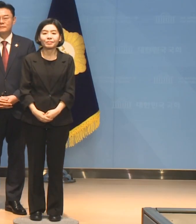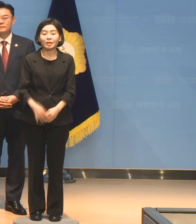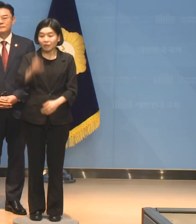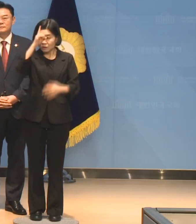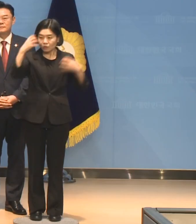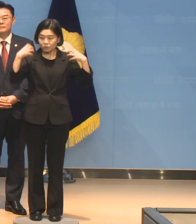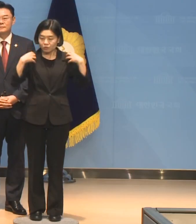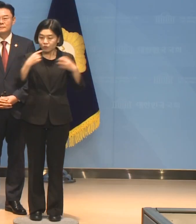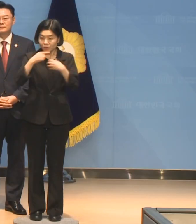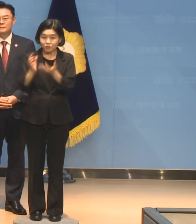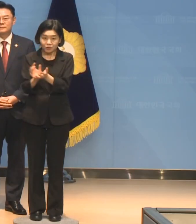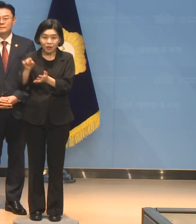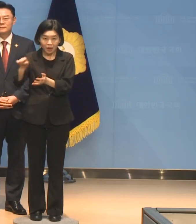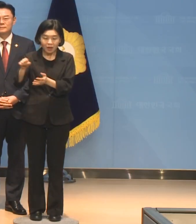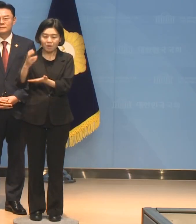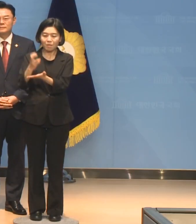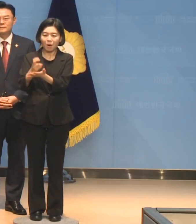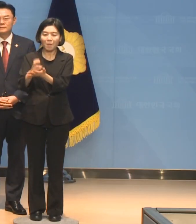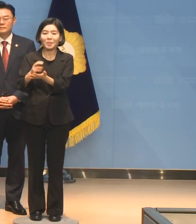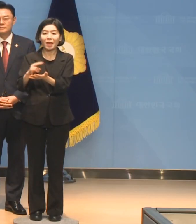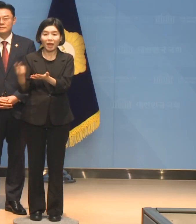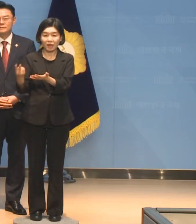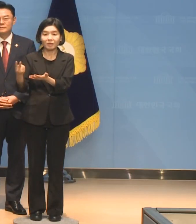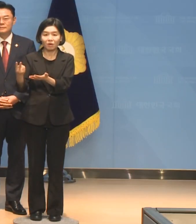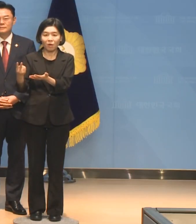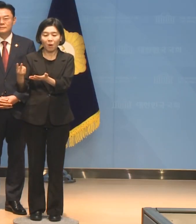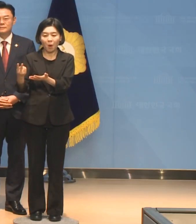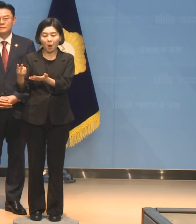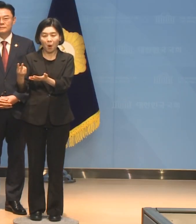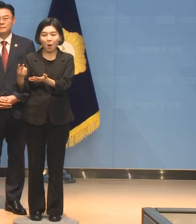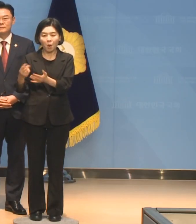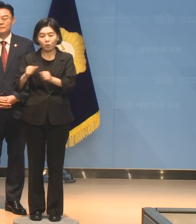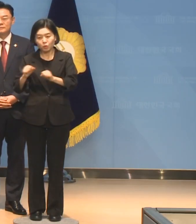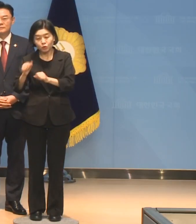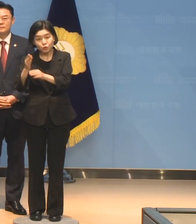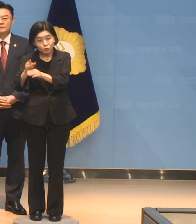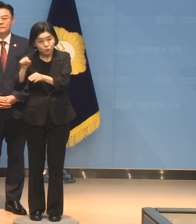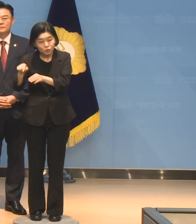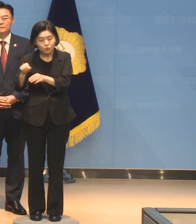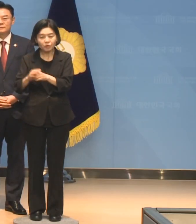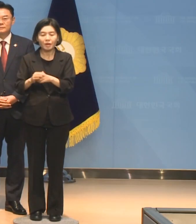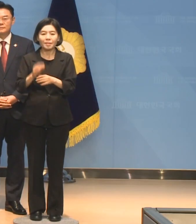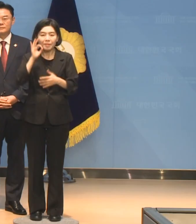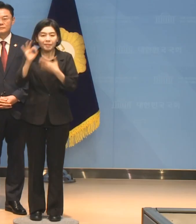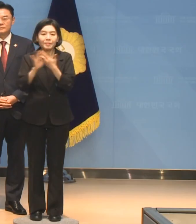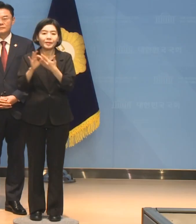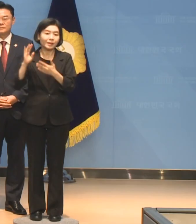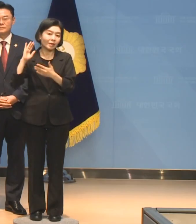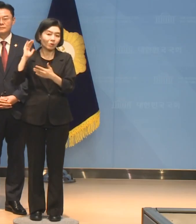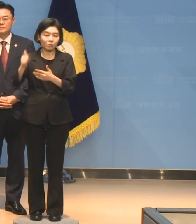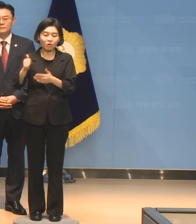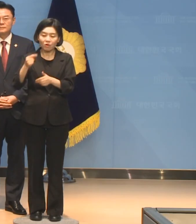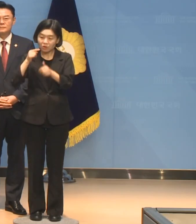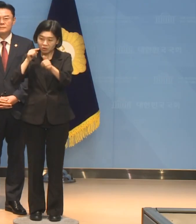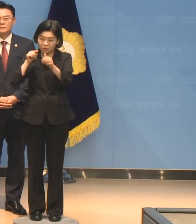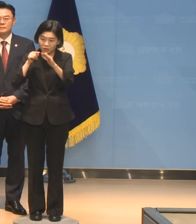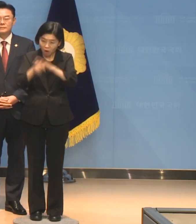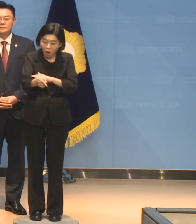정부 여당에서도 관련 법들을 개정하는 움직임을 지금 보이고 있는데 이걸 대통령령에 맡길